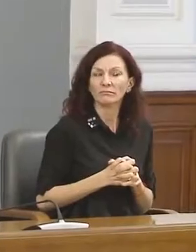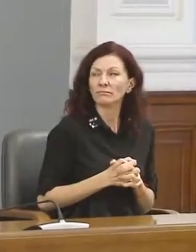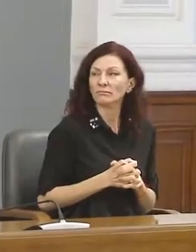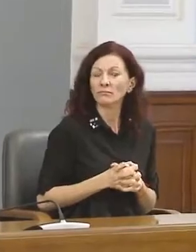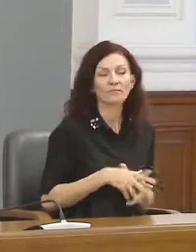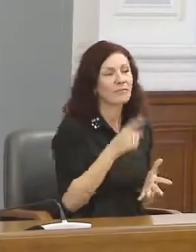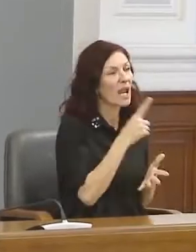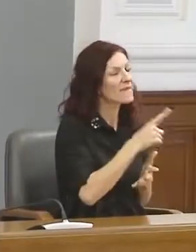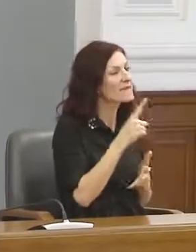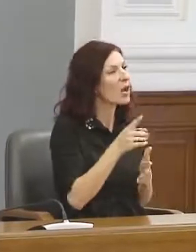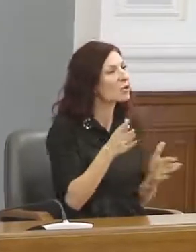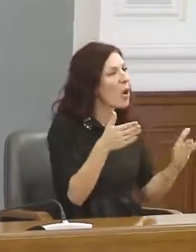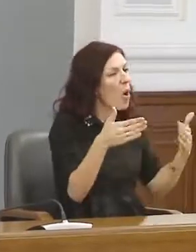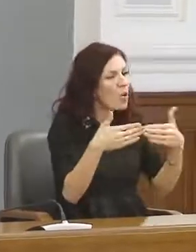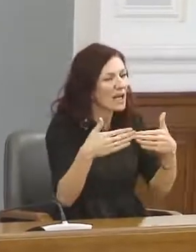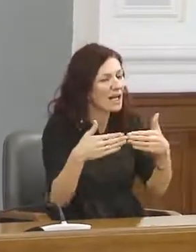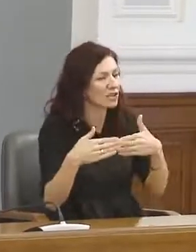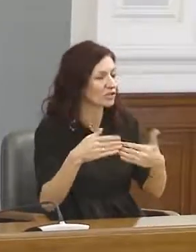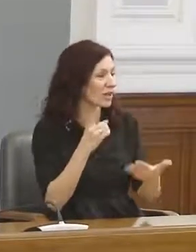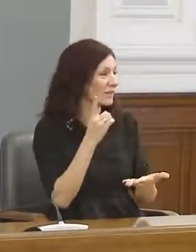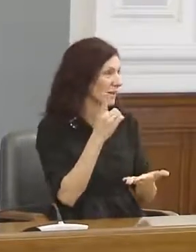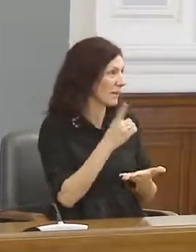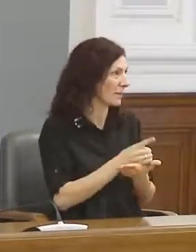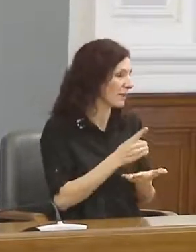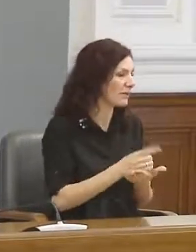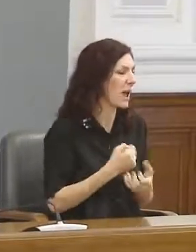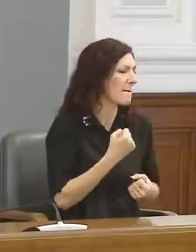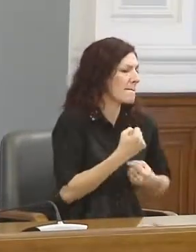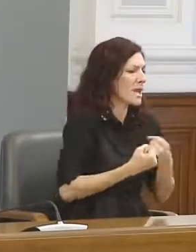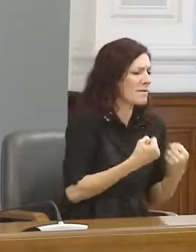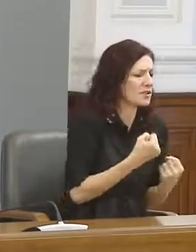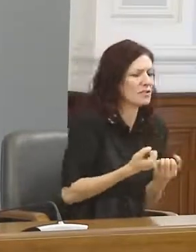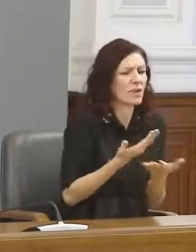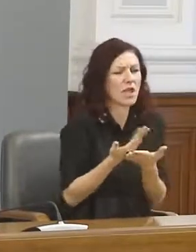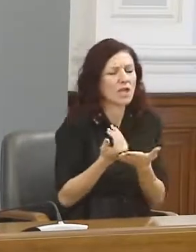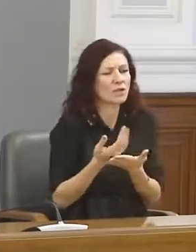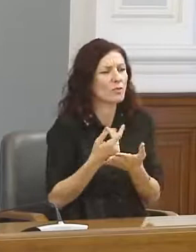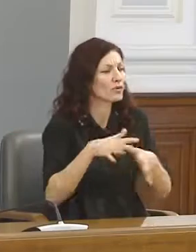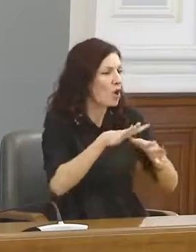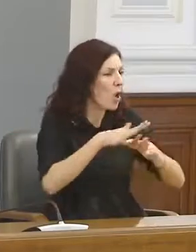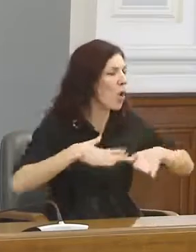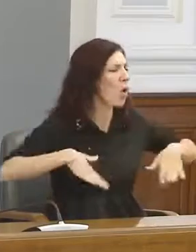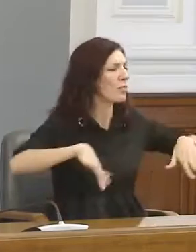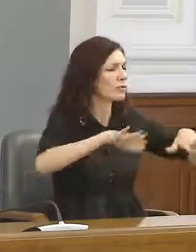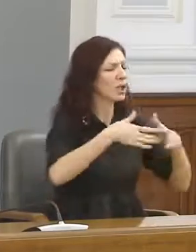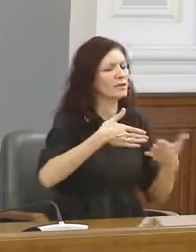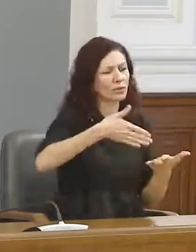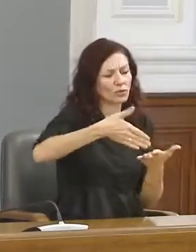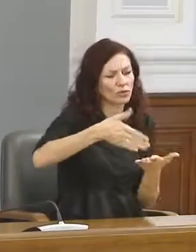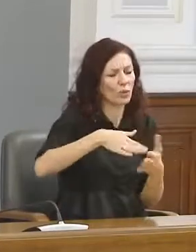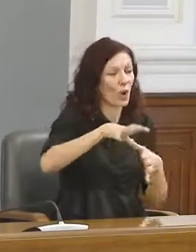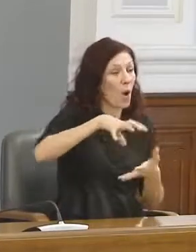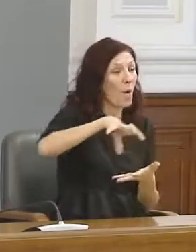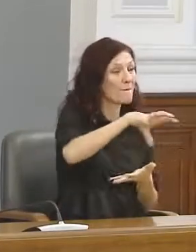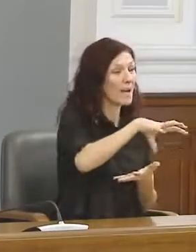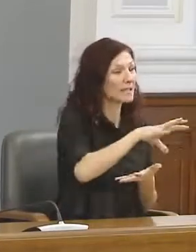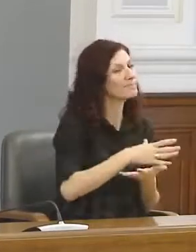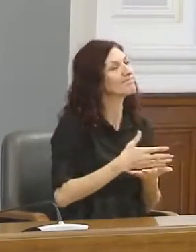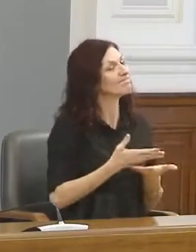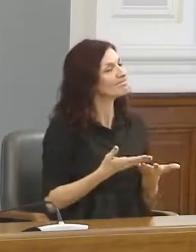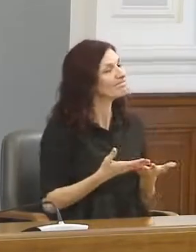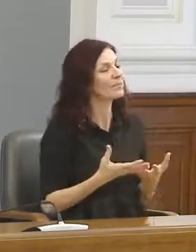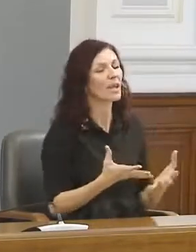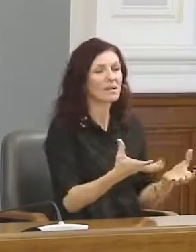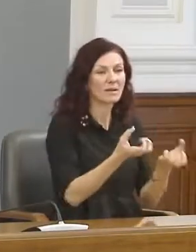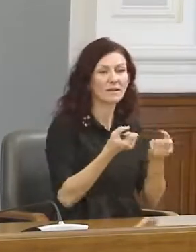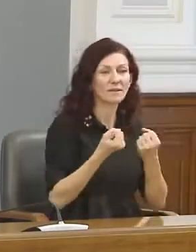Всяко едно ограничаване на права за придвижване и използване на които и да е обществени обекти се